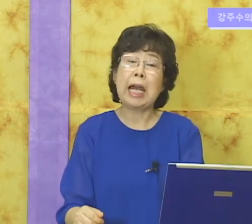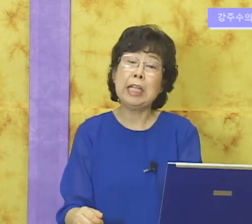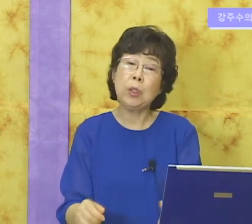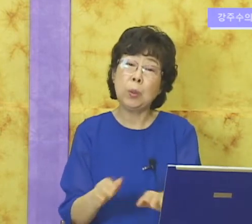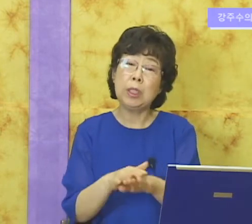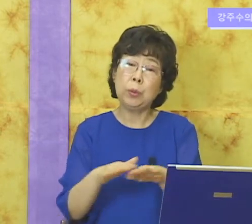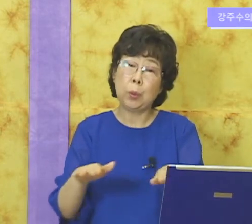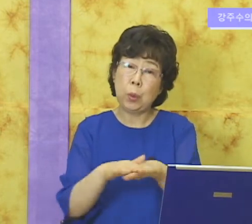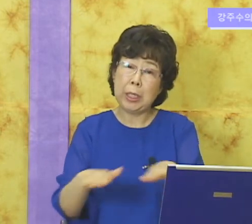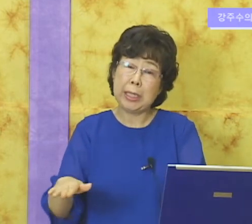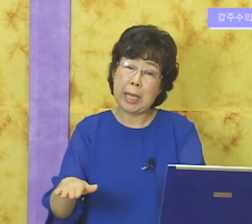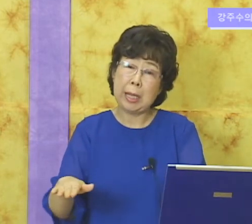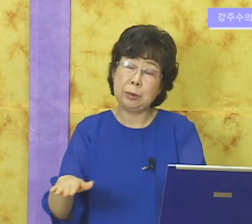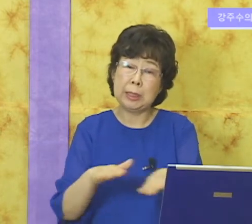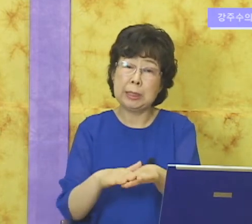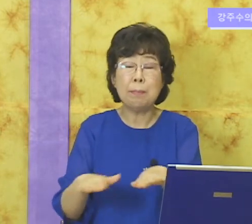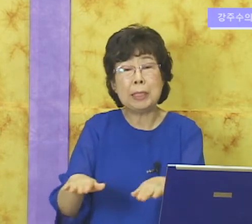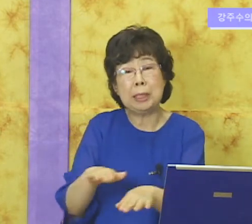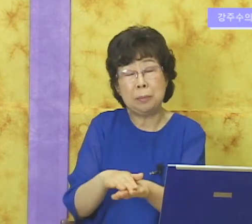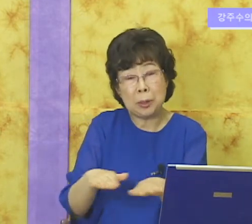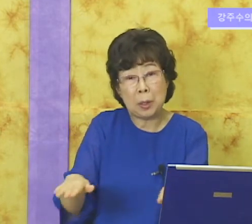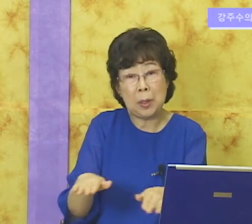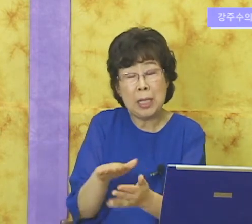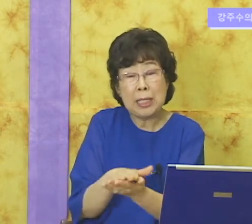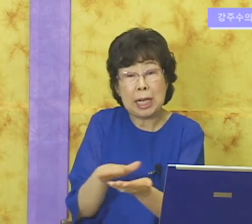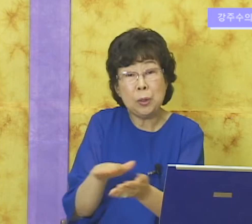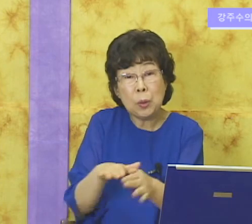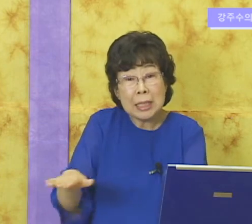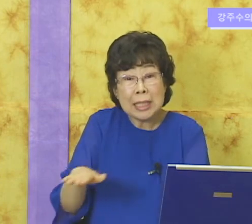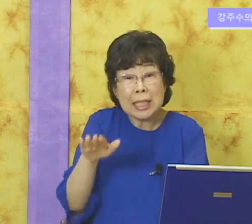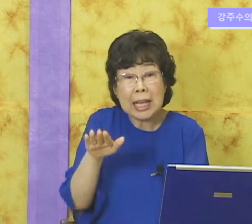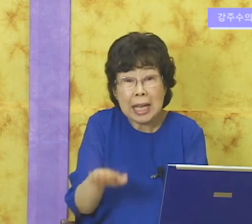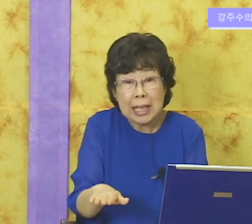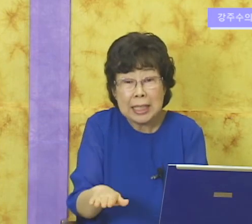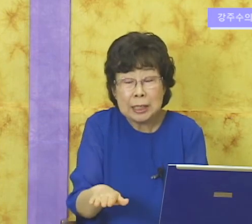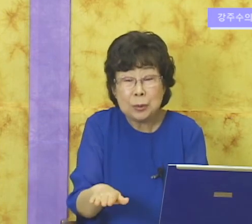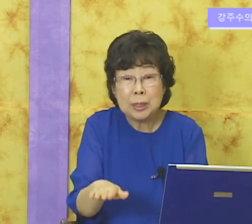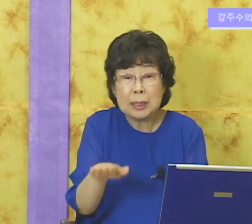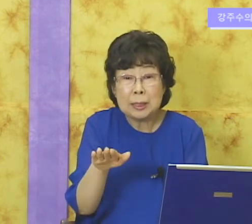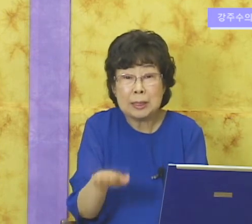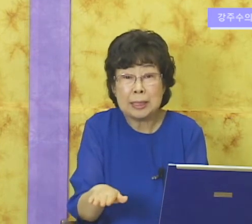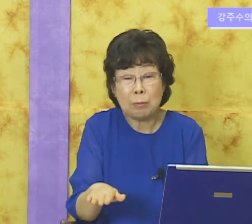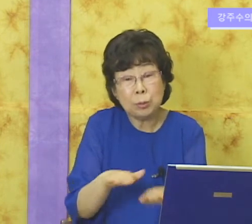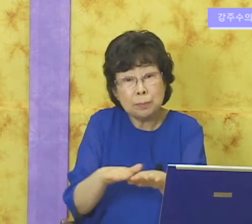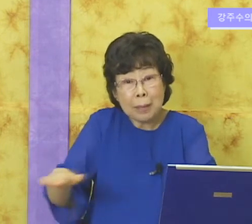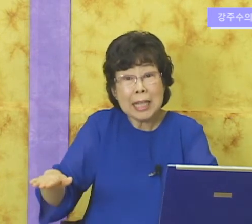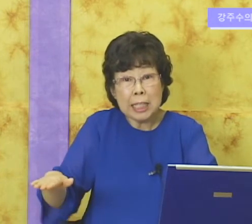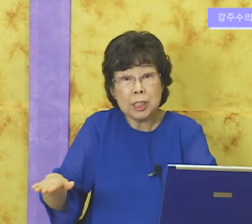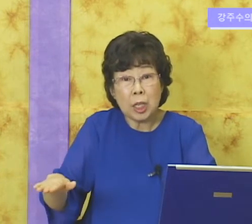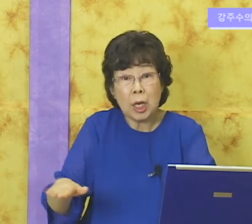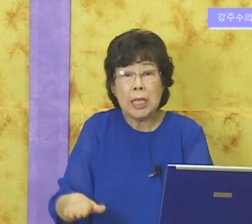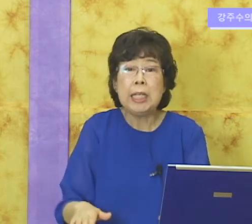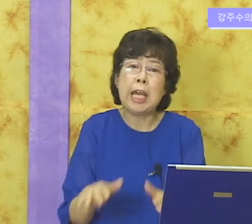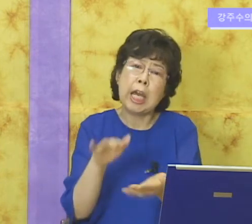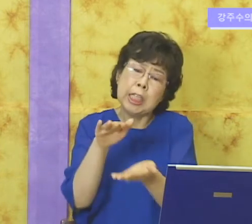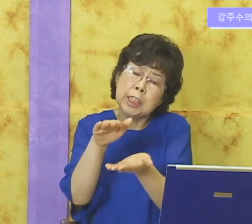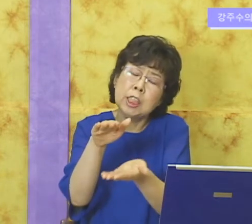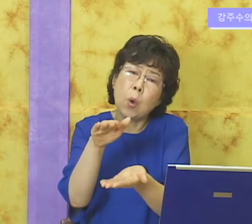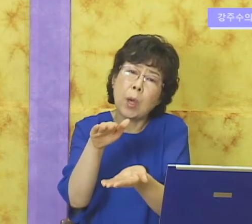다리 놓는 노토로 이렇게 무슨 선반처럼 그죠? 다리 놓는 이렇게 두는 나무 판이 있죠. 예, 그